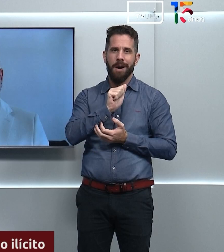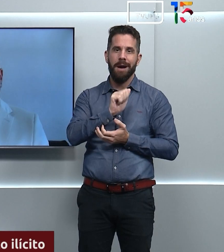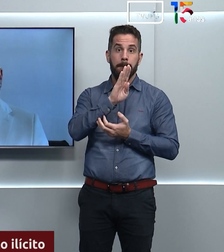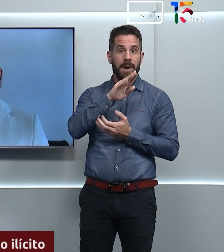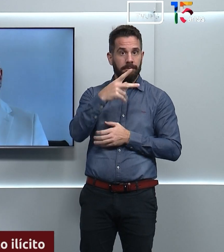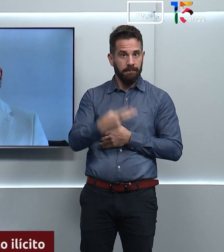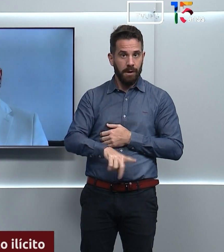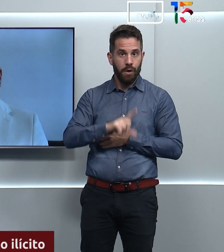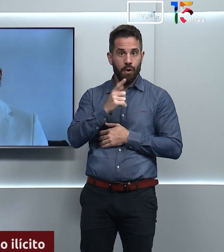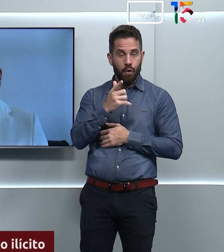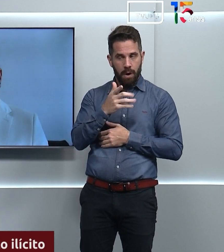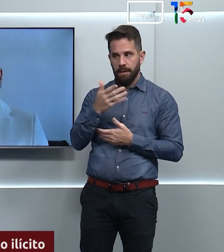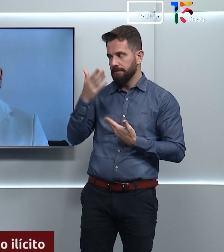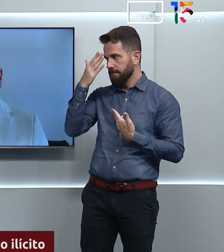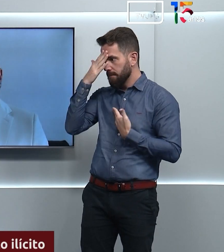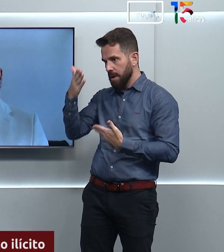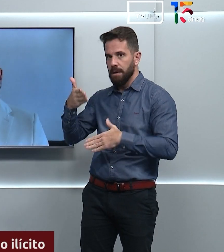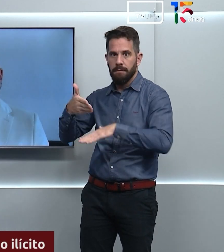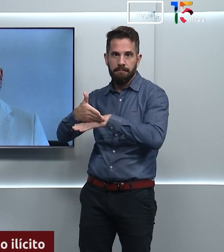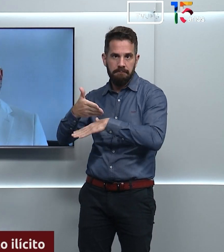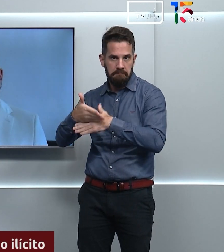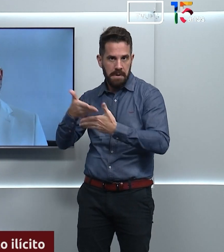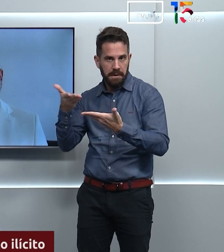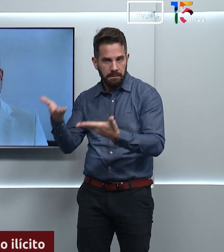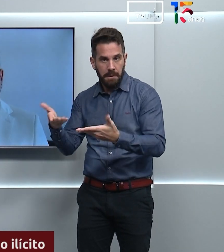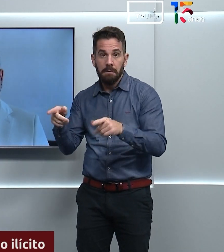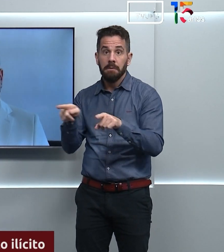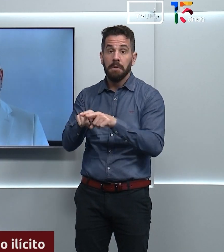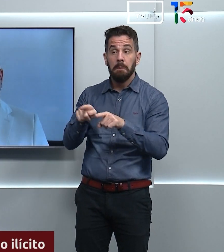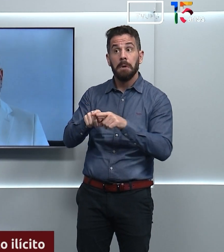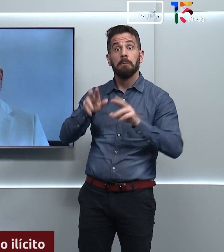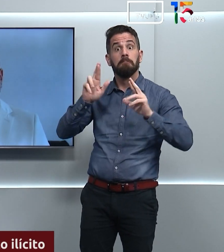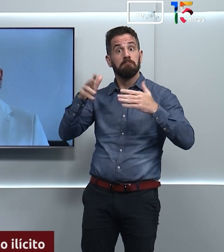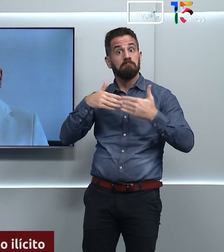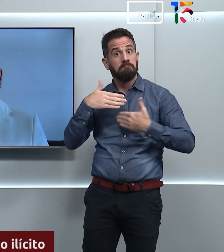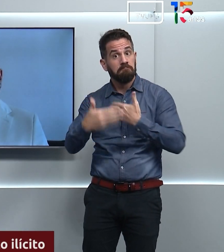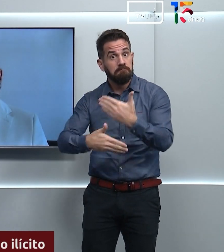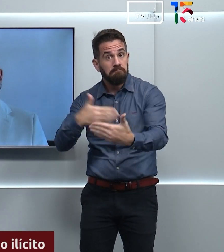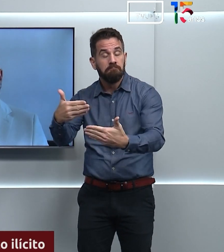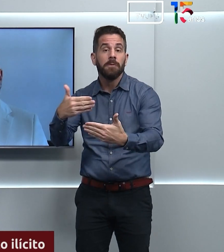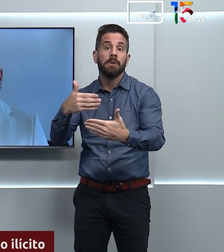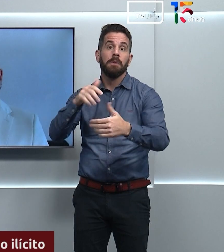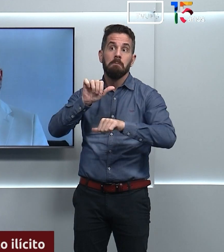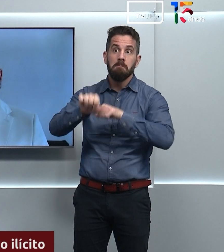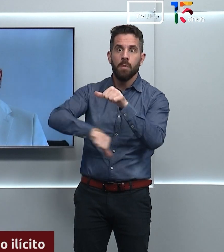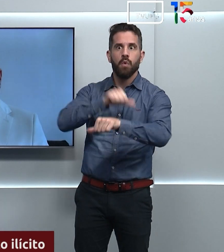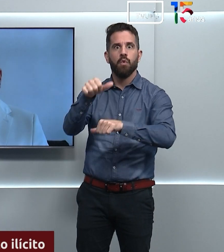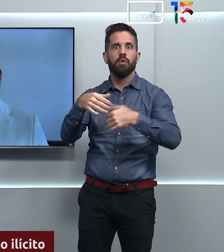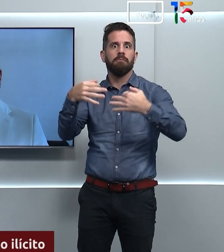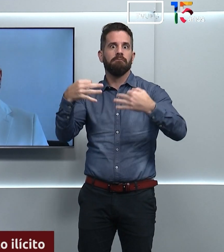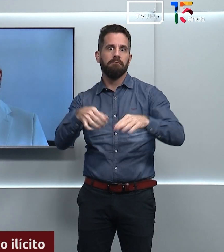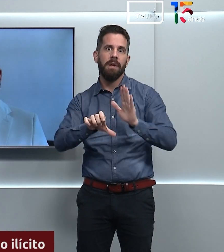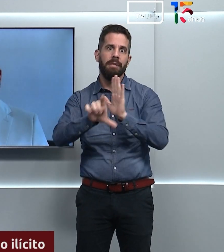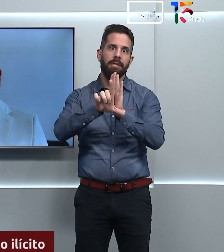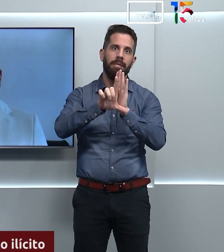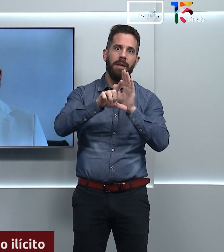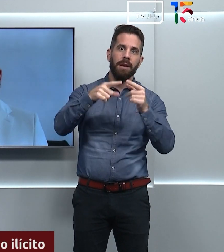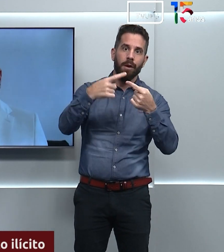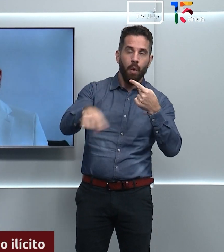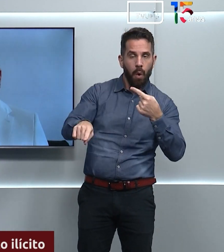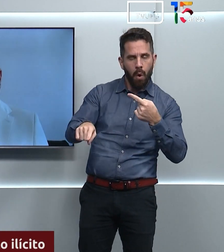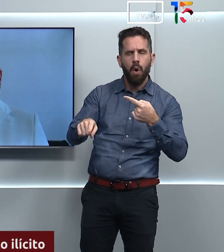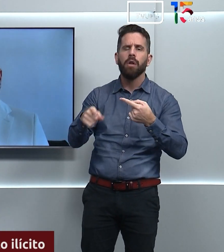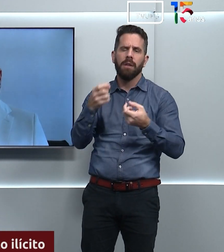gente continua acompanhando para saber se o abandono afetivo vai virar ato ilícito e, claro, a gente volta a conversar sobre esse assunto com vocês